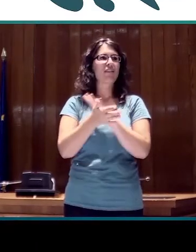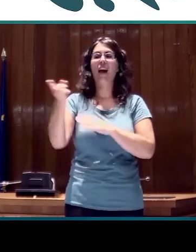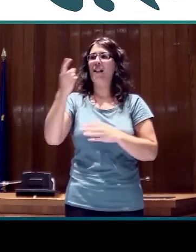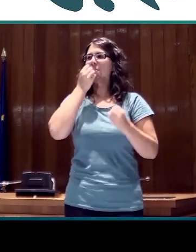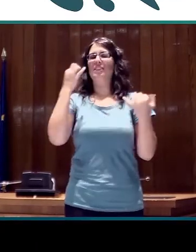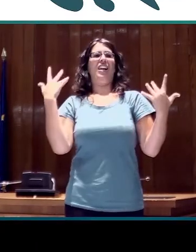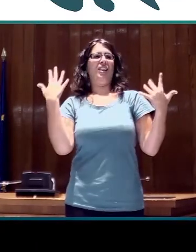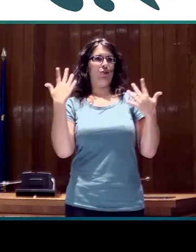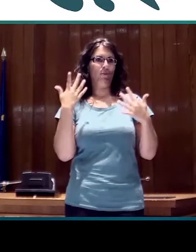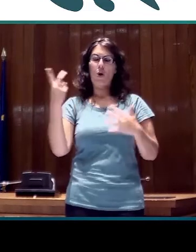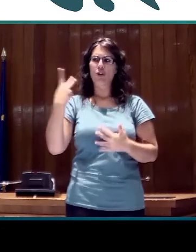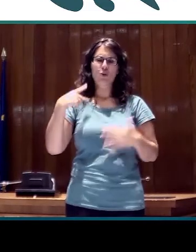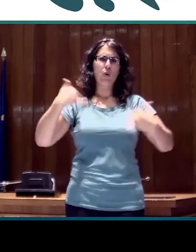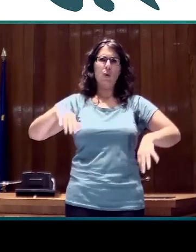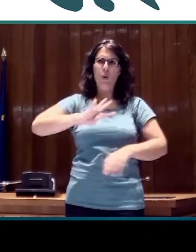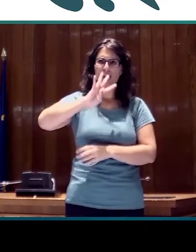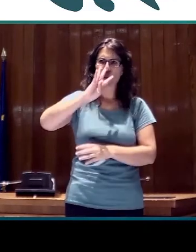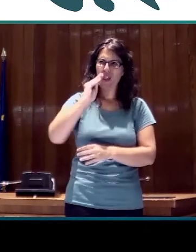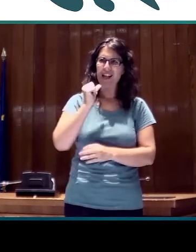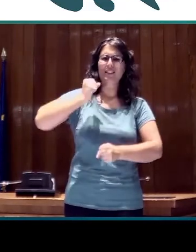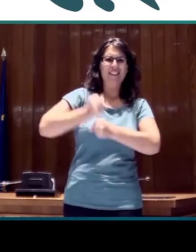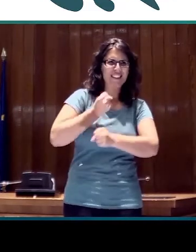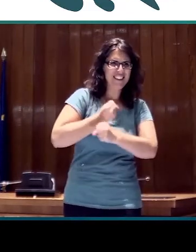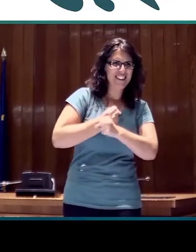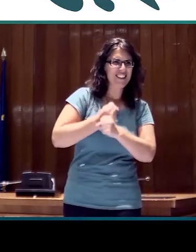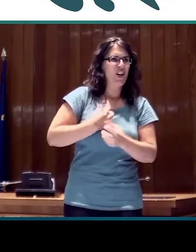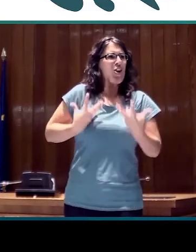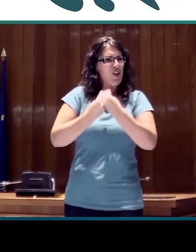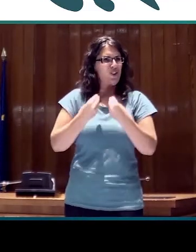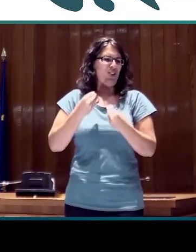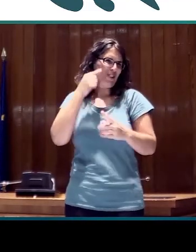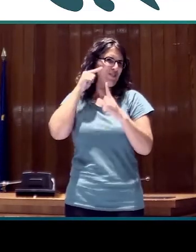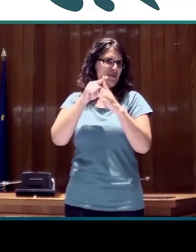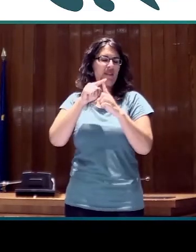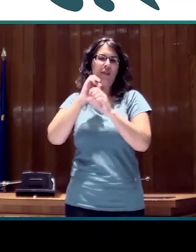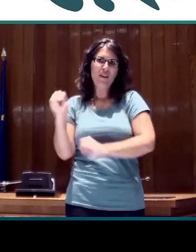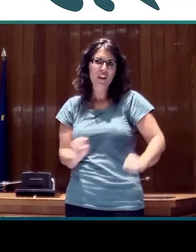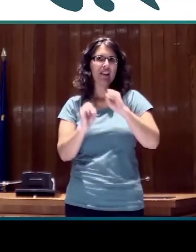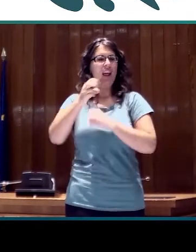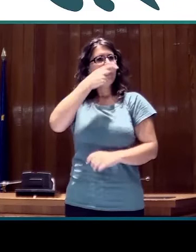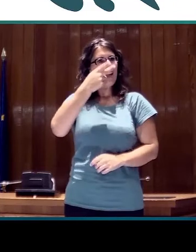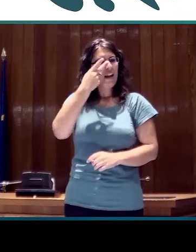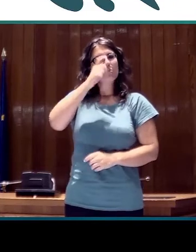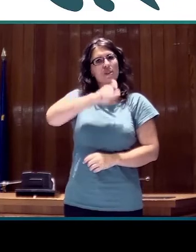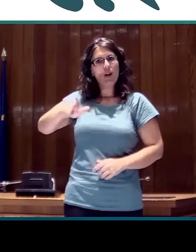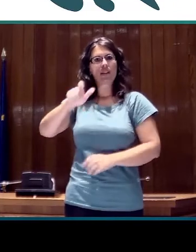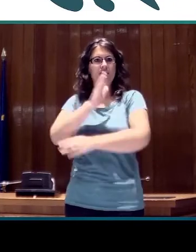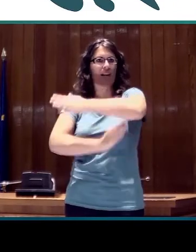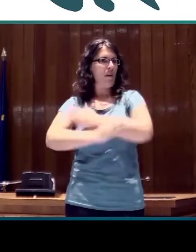trabajando también en Pos de y el por los intereses de las personas con algún tipo de discapacidad y donde hemos tenido oportunidad